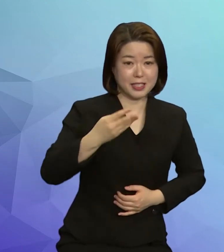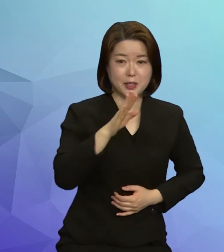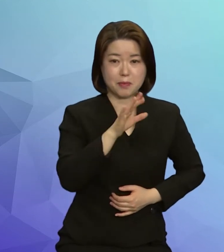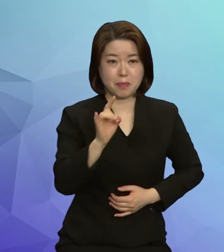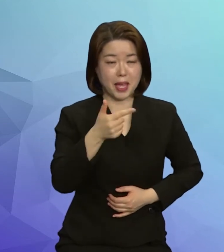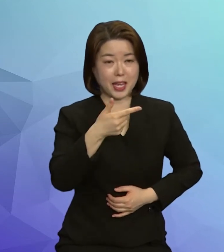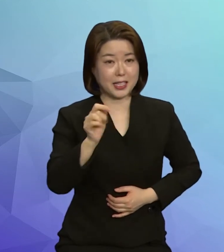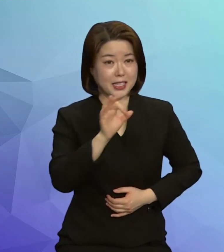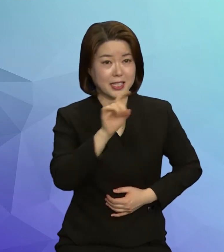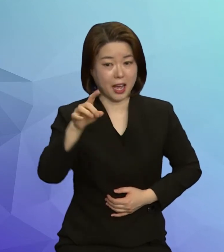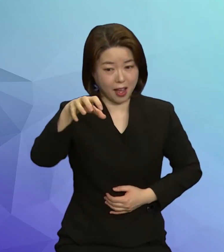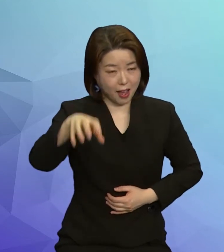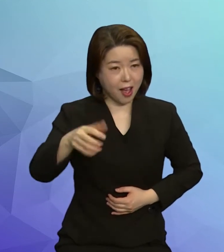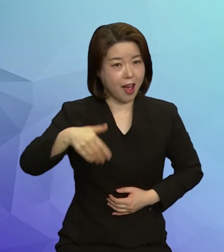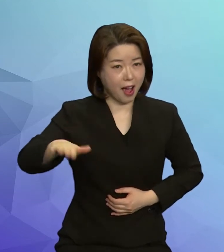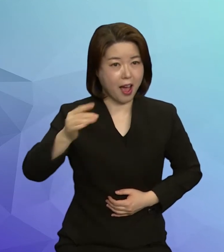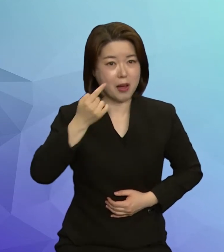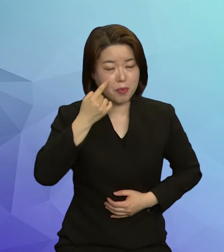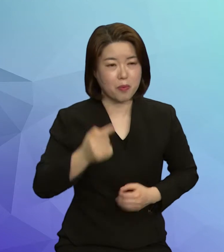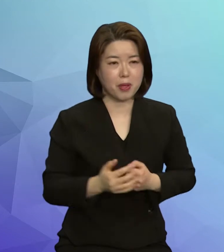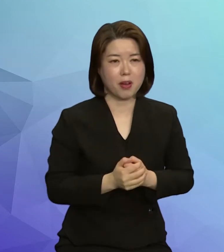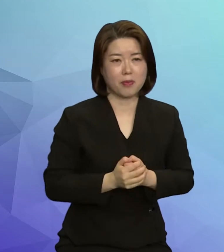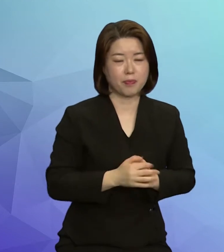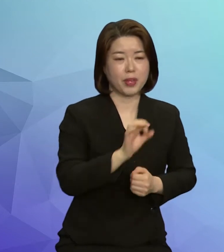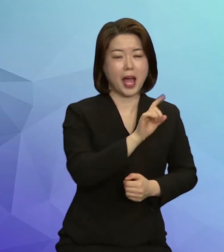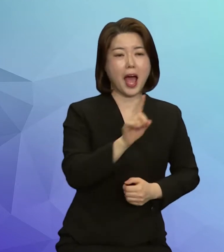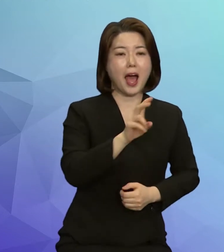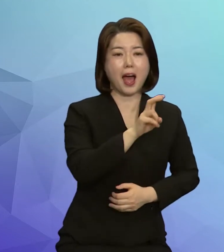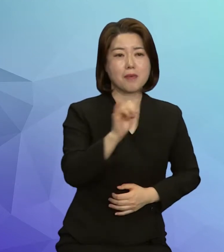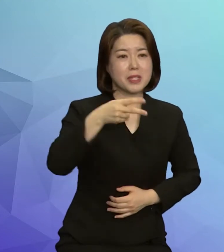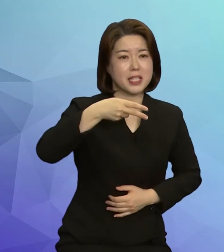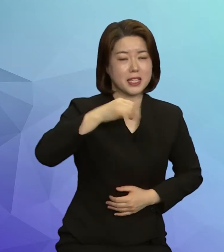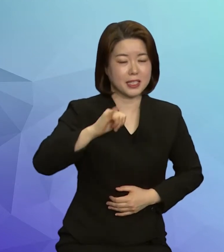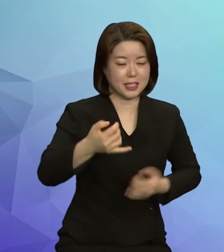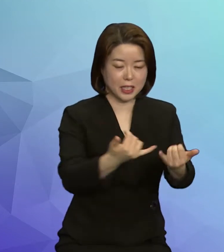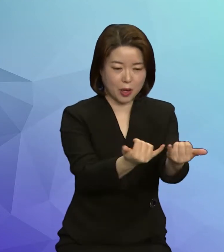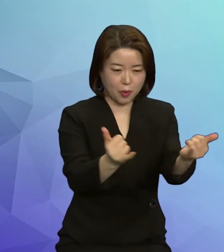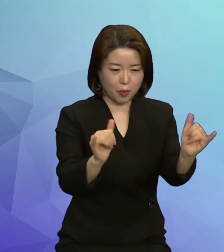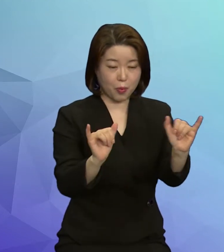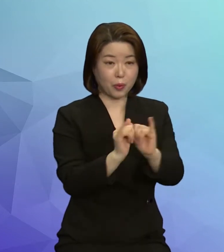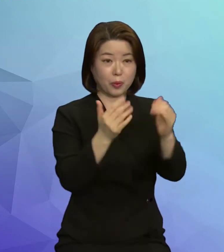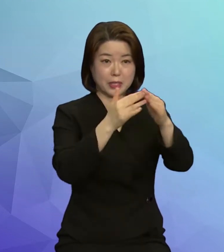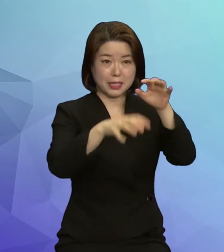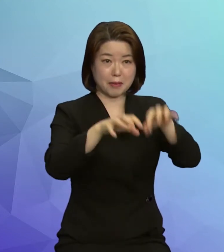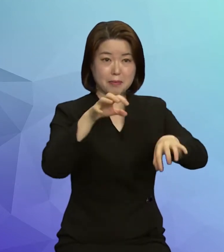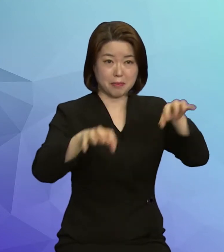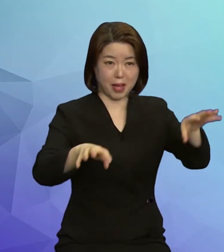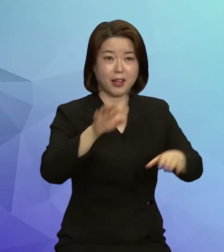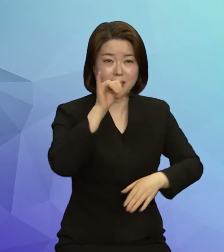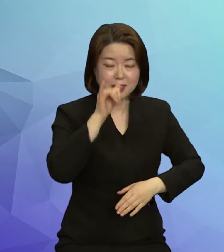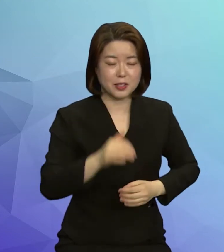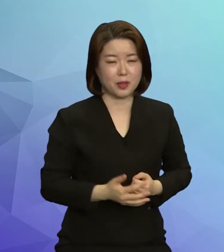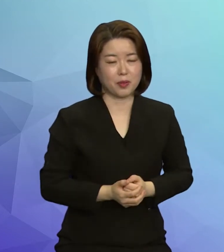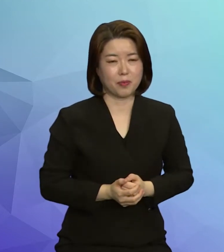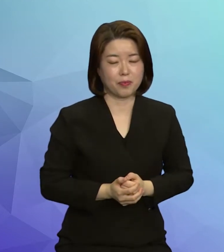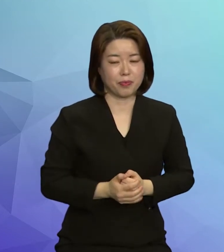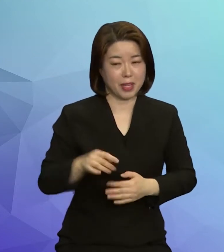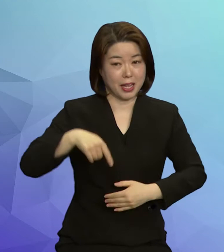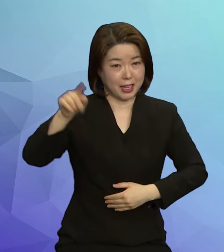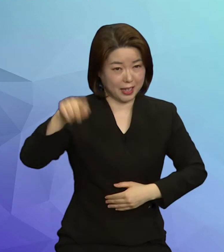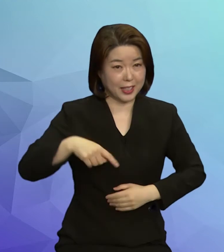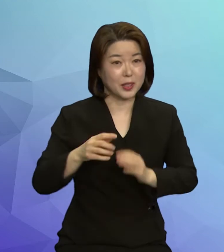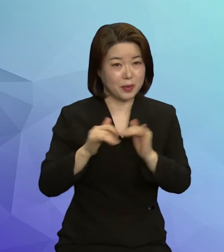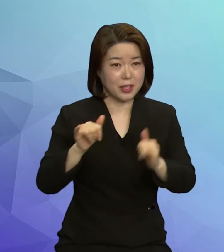펜실베니아 쪽에 가시면 그러면 아미시 공동체라는 마을을 보게 됩니다. 아마